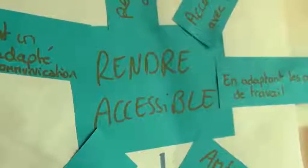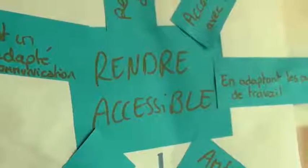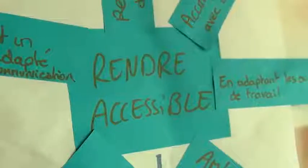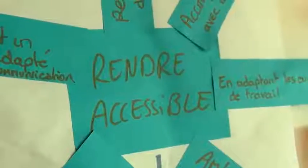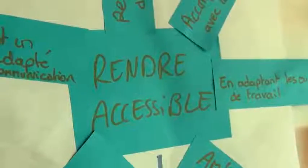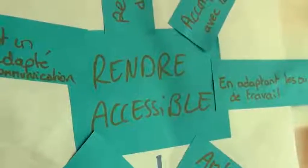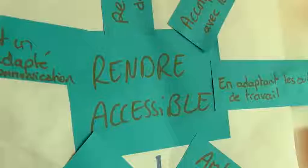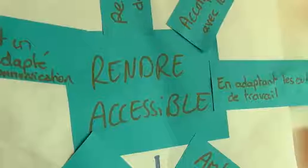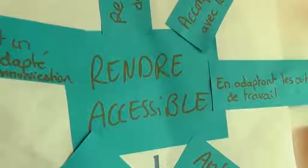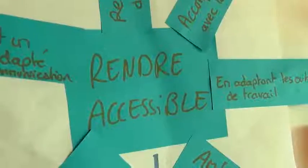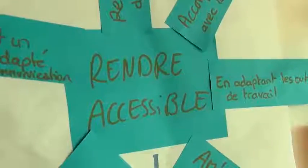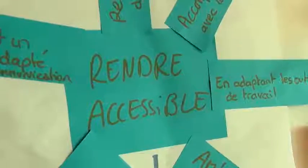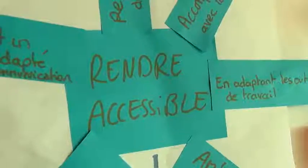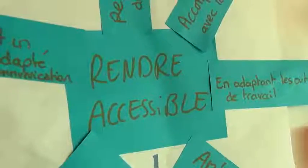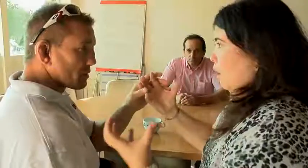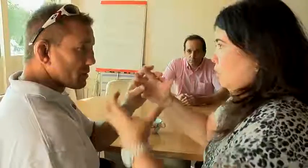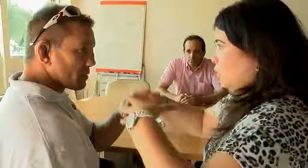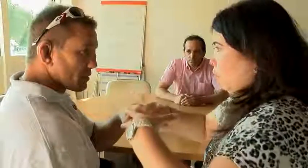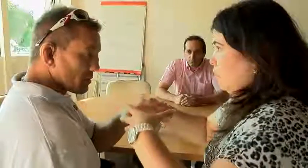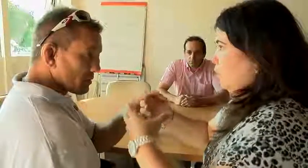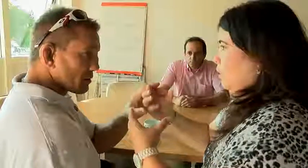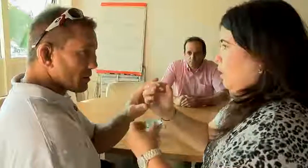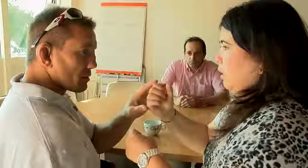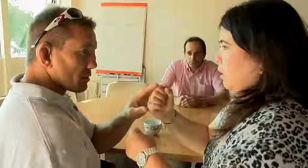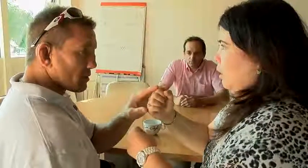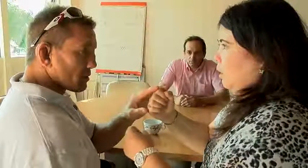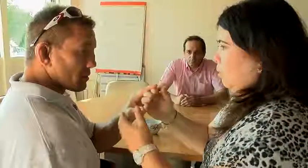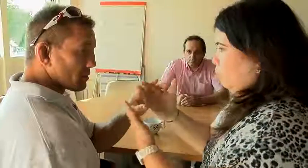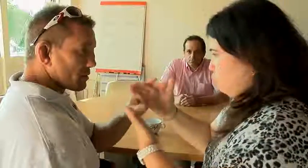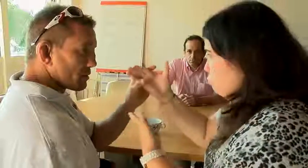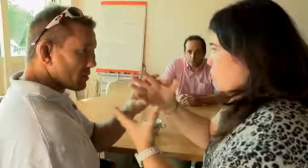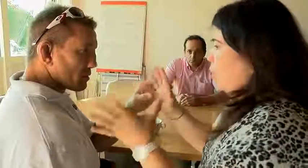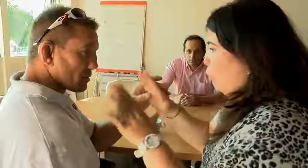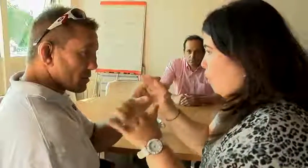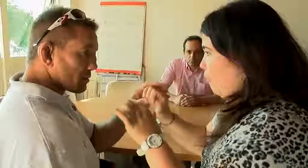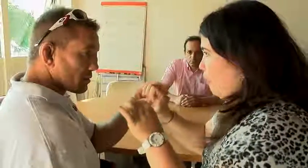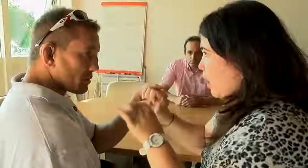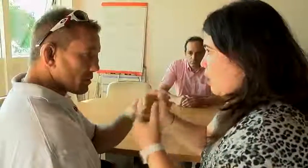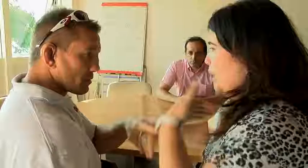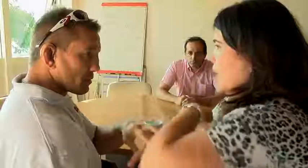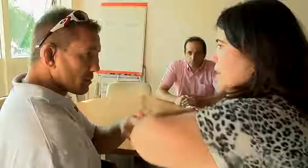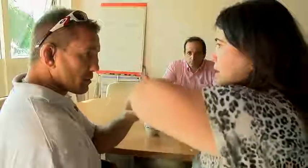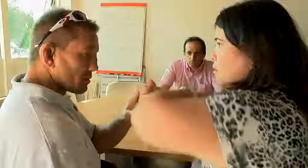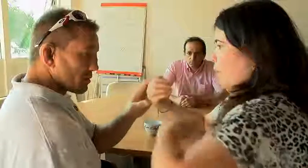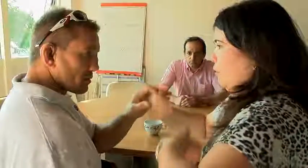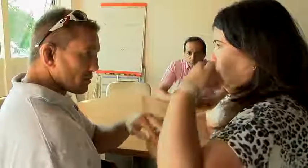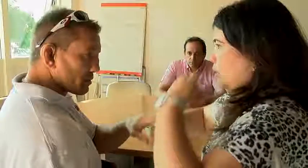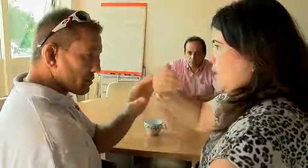toi travail ensemble pour comment faire aider les personnes